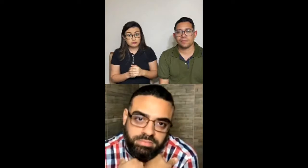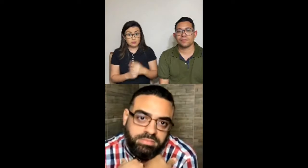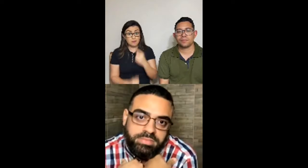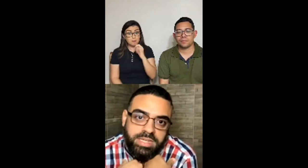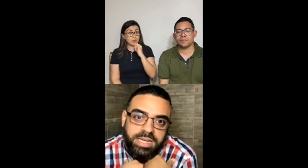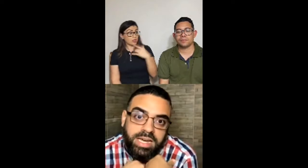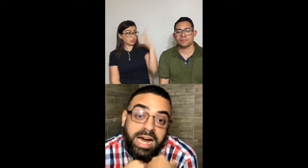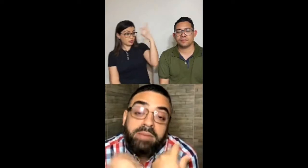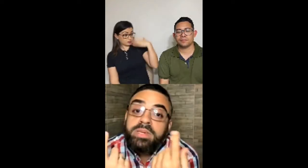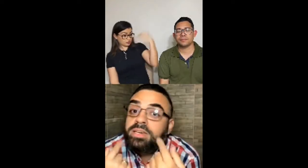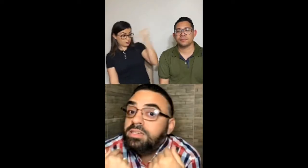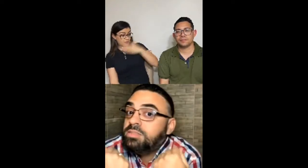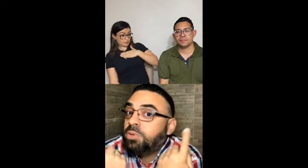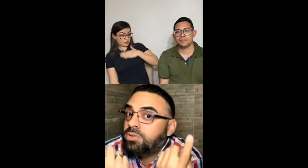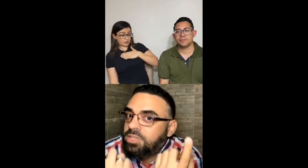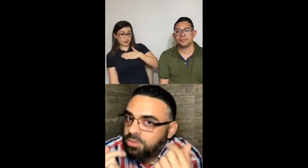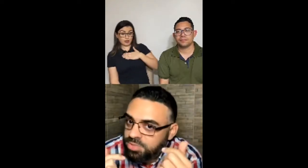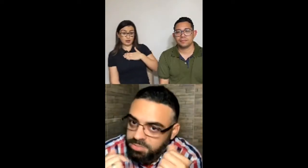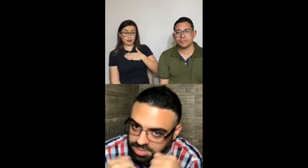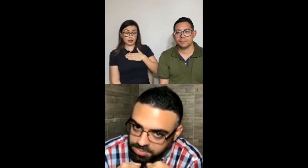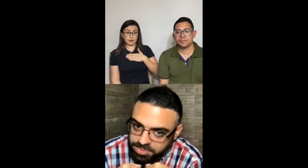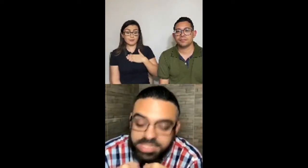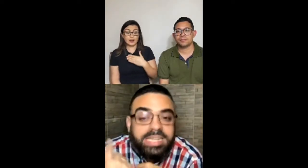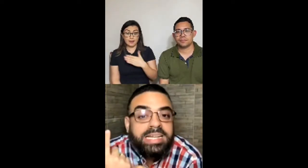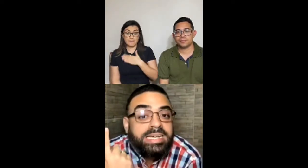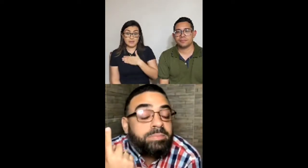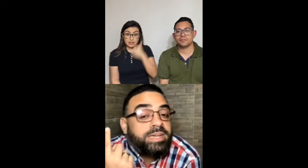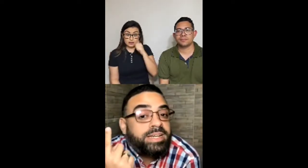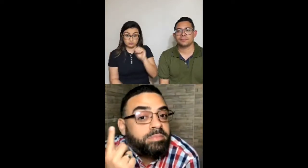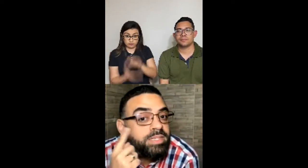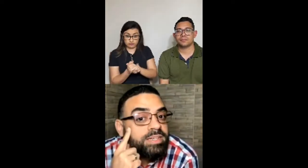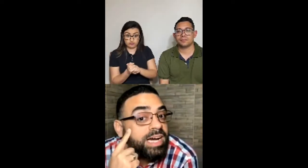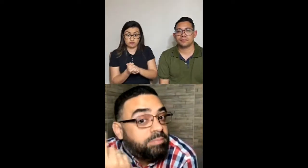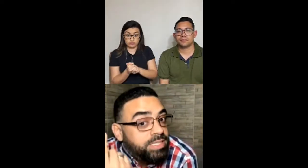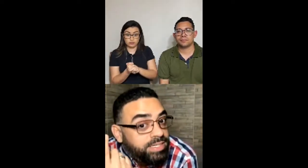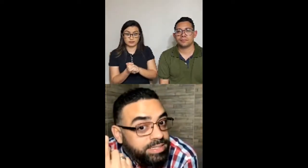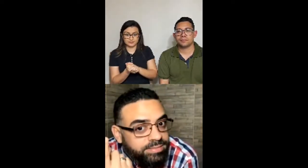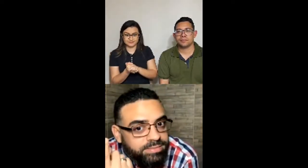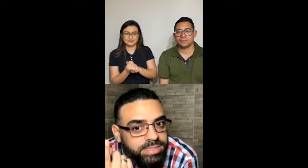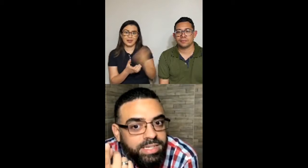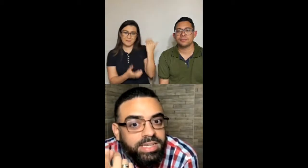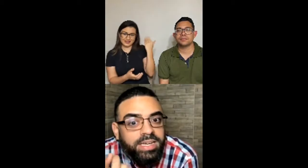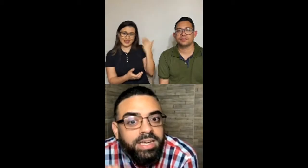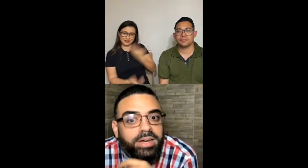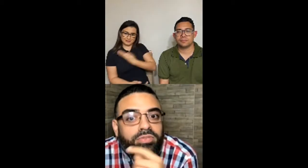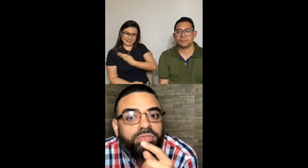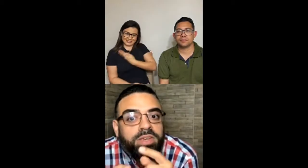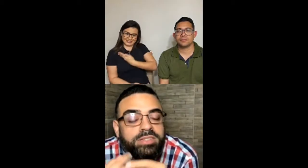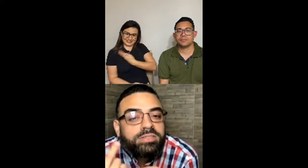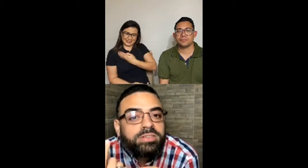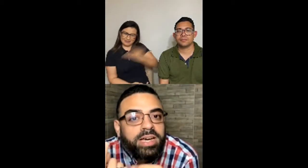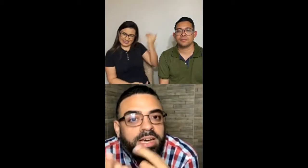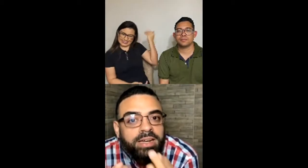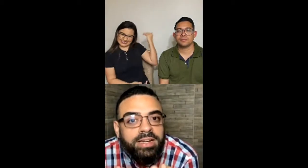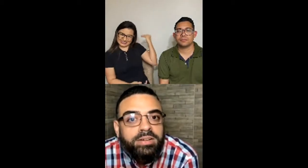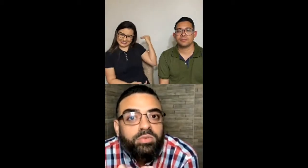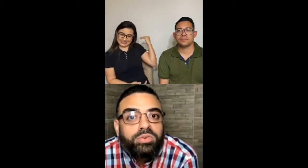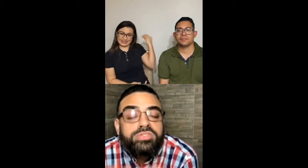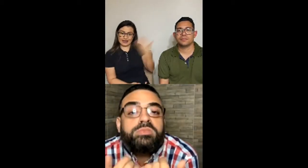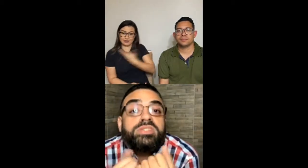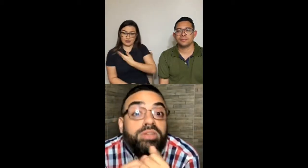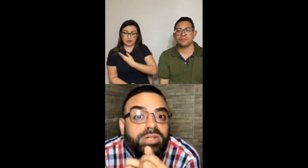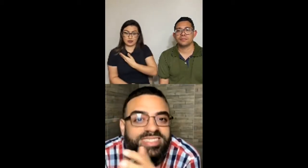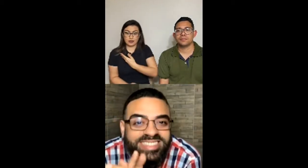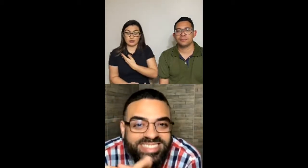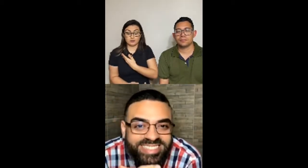Quem ia falar que ele é chamado? Igual eu também sou. A minha esposa, hoje minha esposa, que na época era